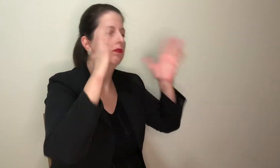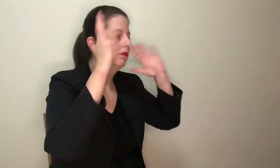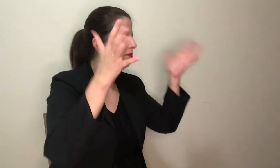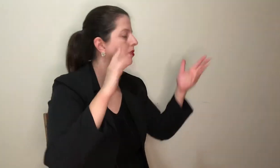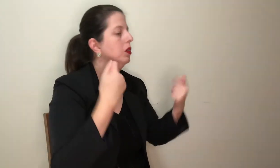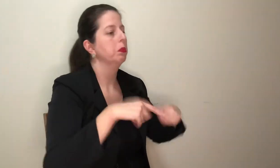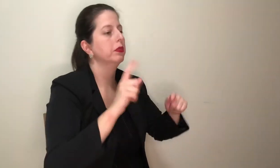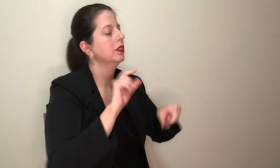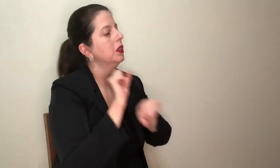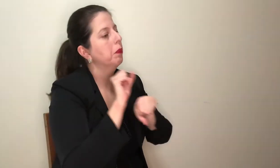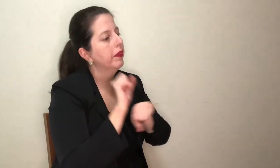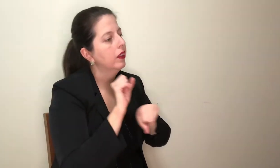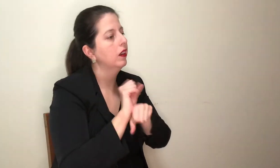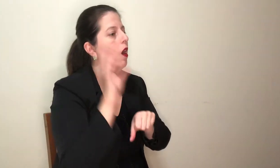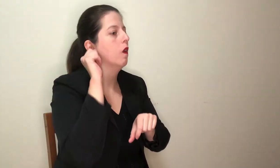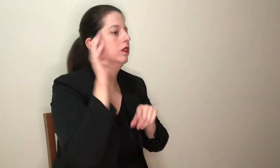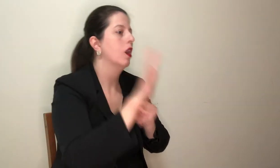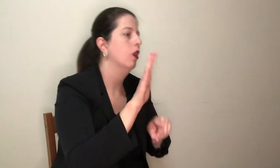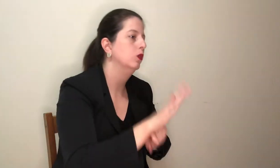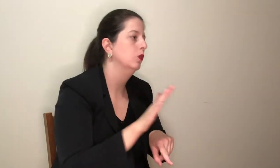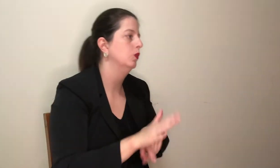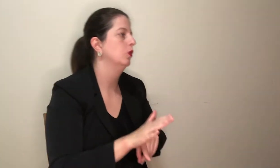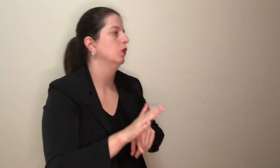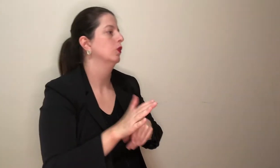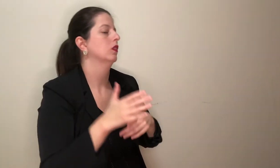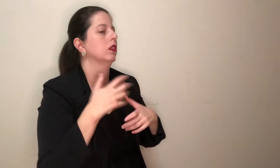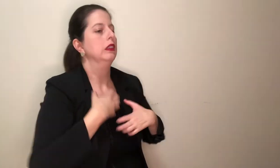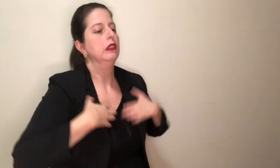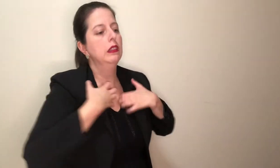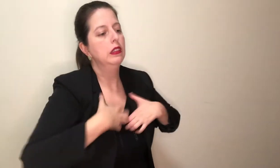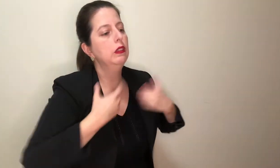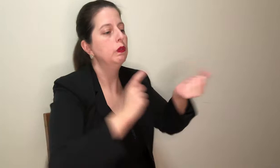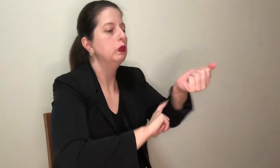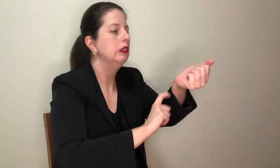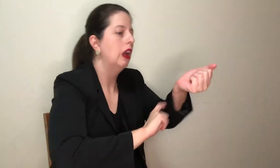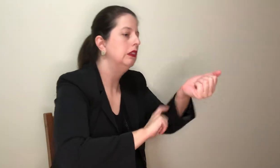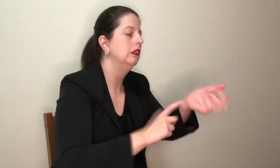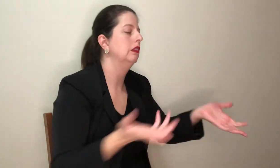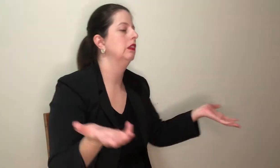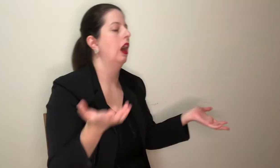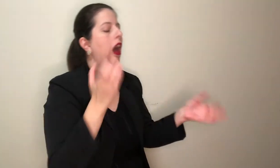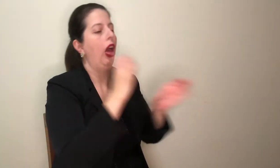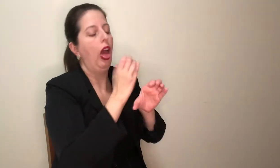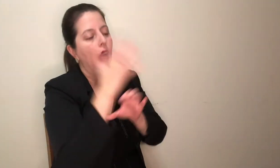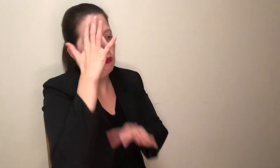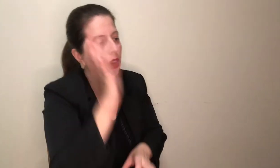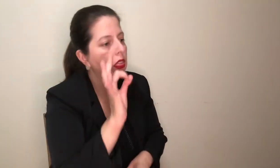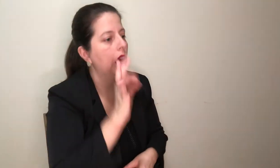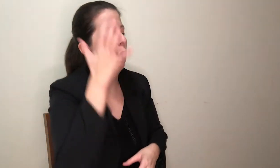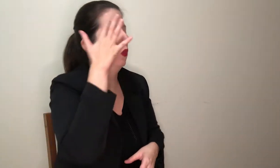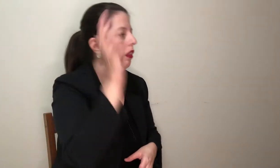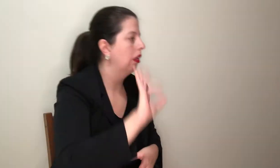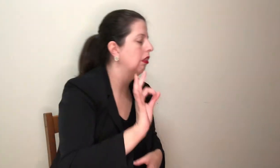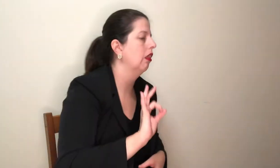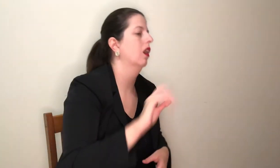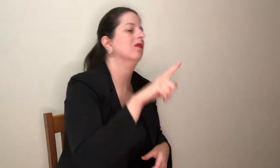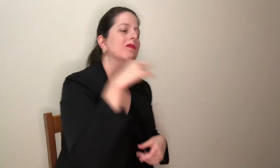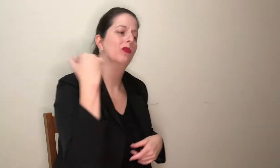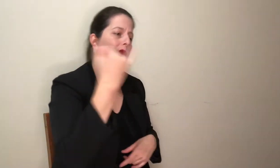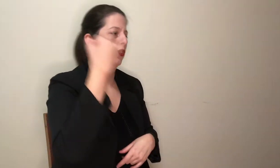ficar esperando da ajuda de um ouvinte. Ou então, em alguns momentos de comunicação, você não vai entender e isso vai trazer